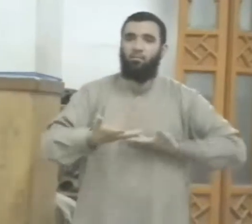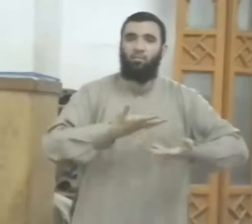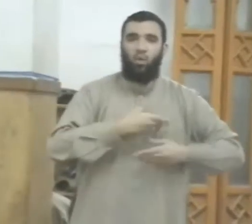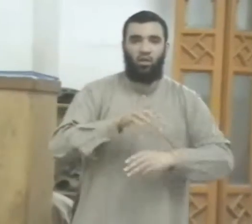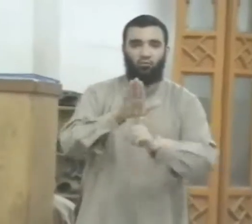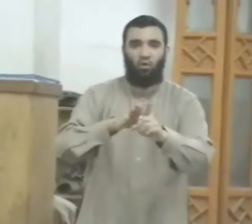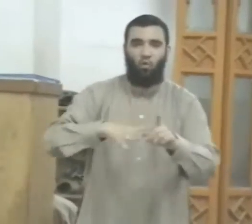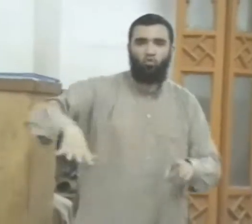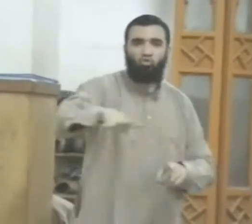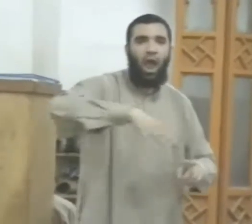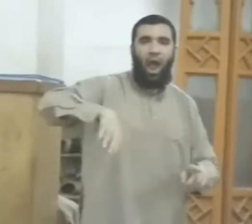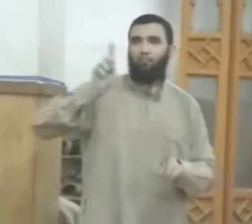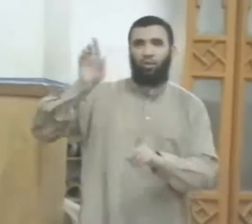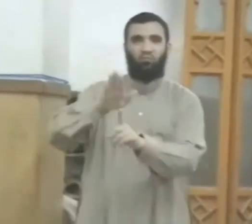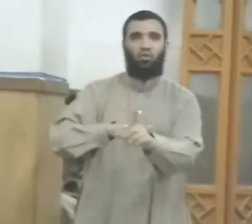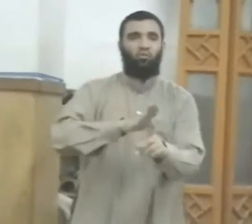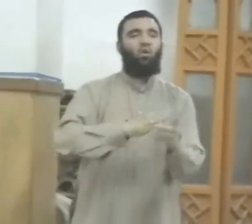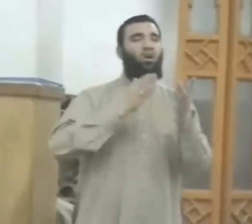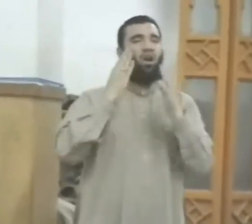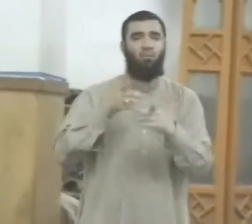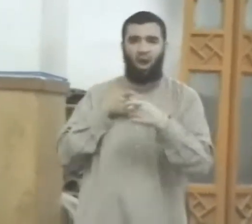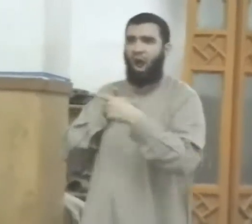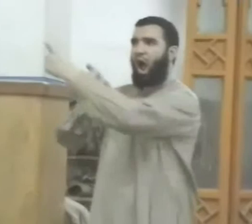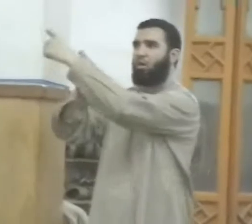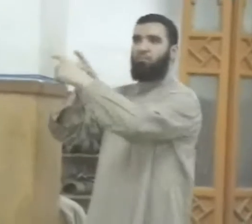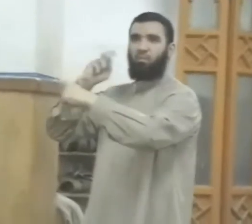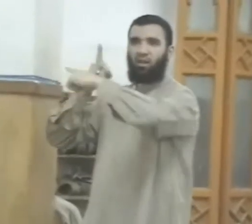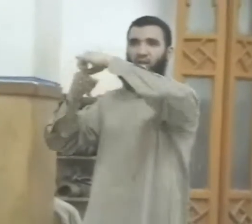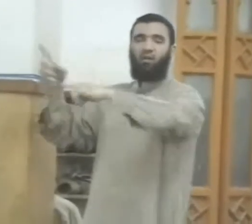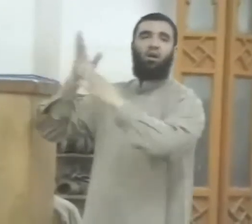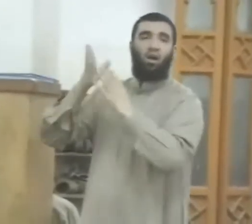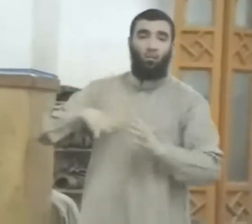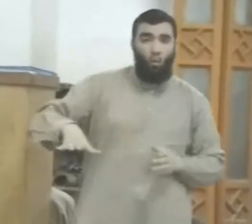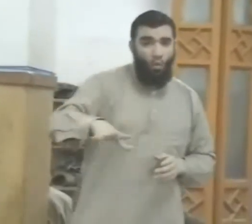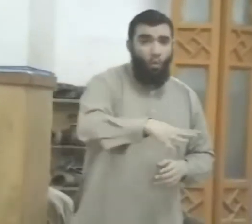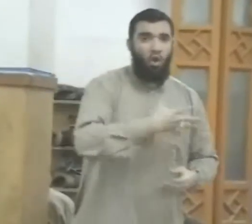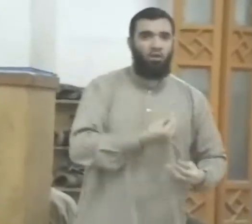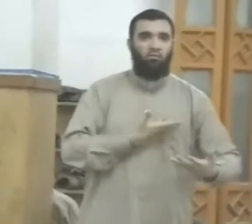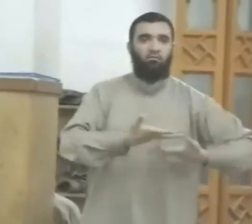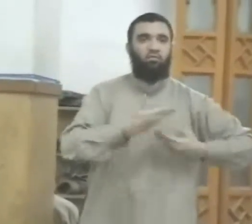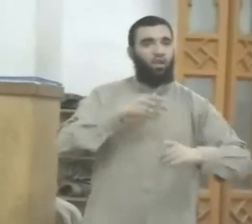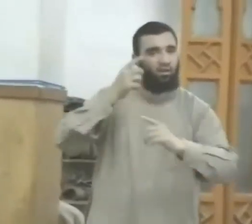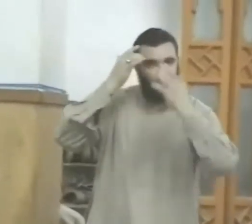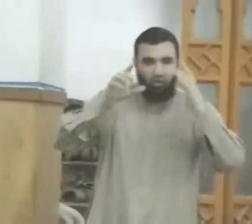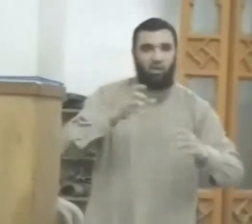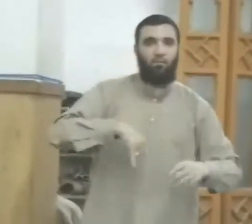لرعاياهم، سلما لأوليائه، حربا على أعدائه. اللهم وفق ولي أمرنا لما تحب وترضى،